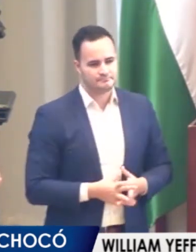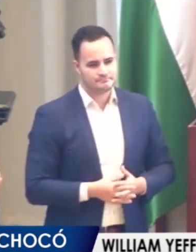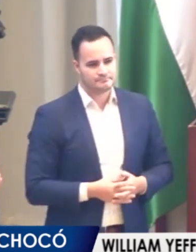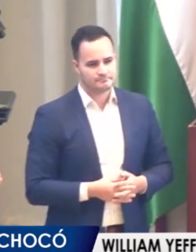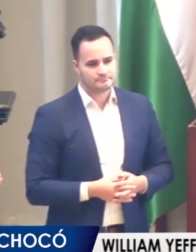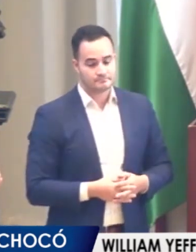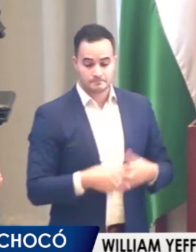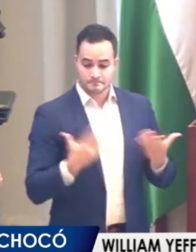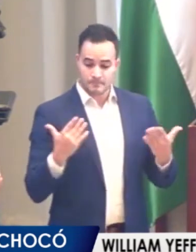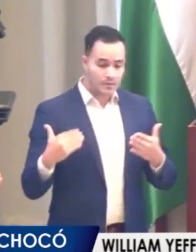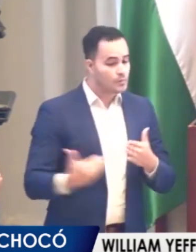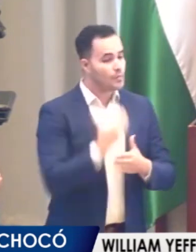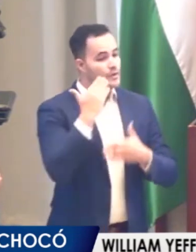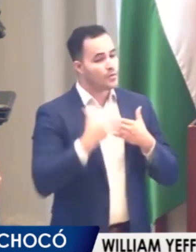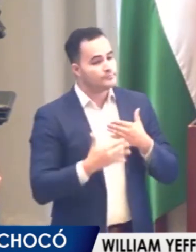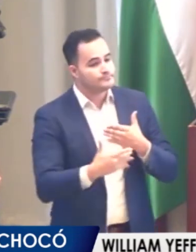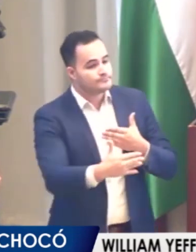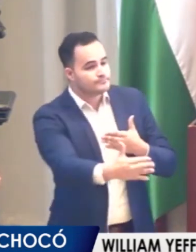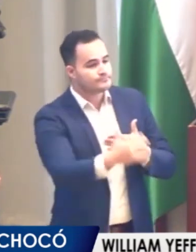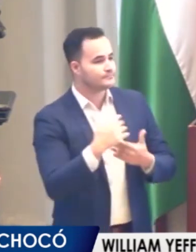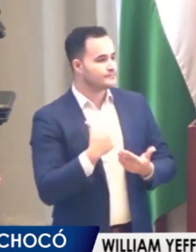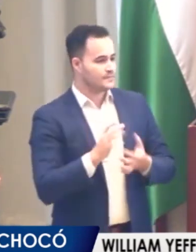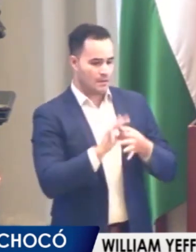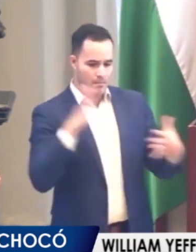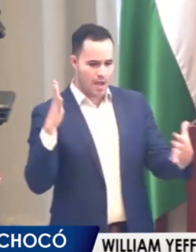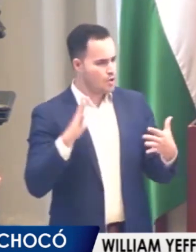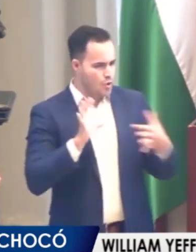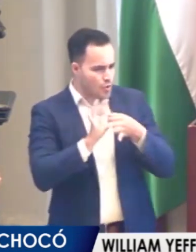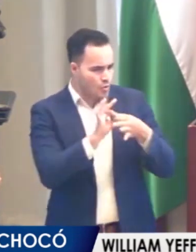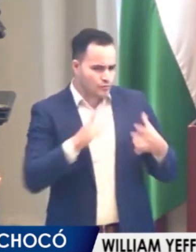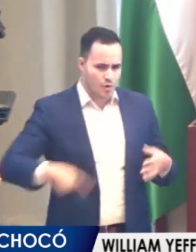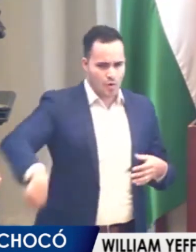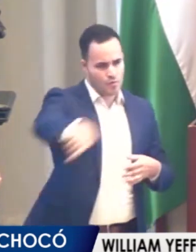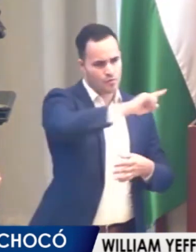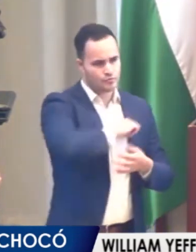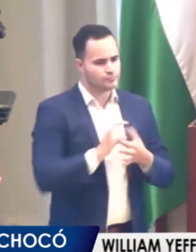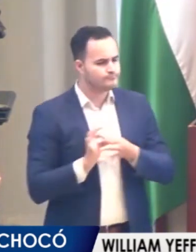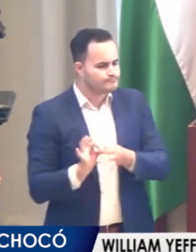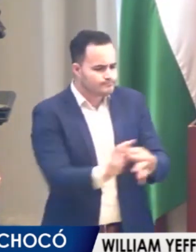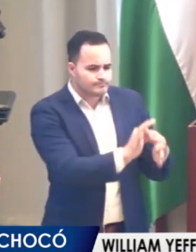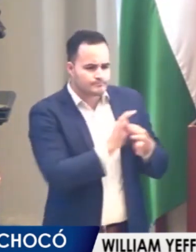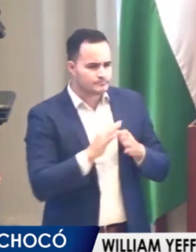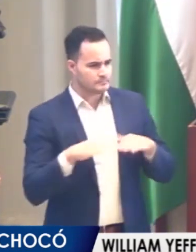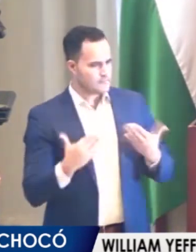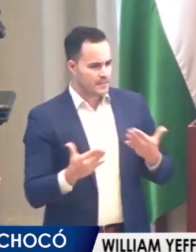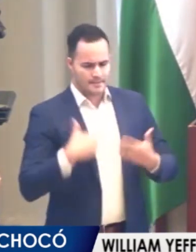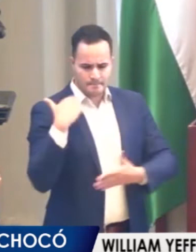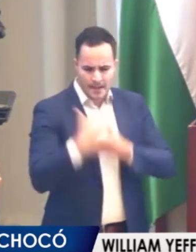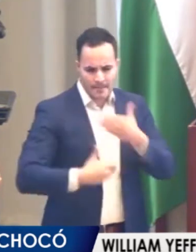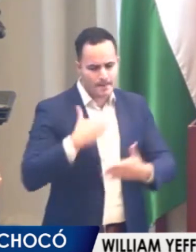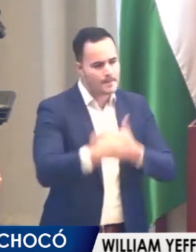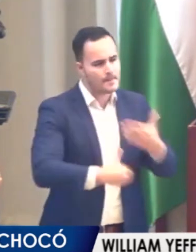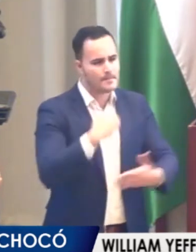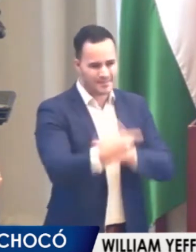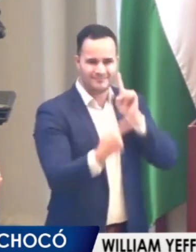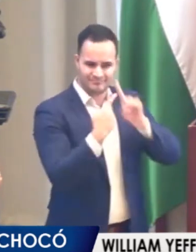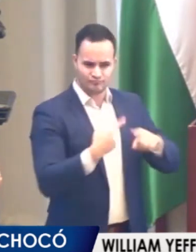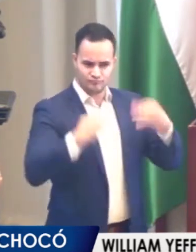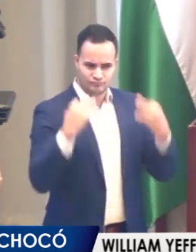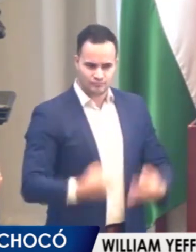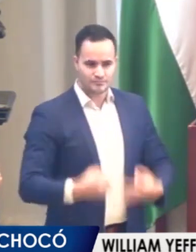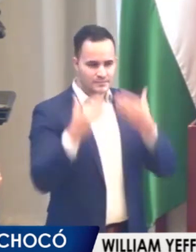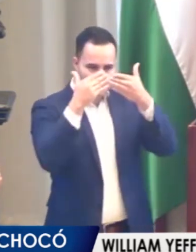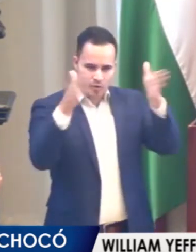Comenzaremos este nuevo capítulo en donde juntos y en equipo caminaremos para continuar la inacabada tarea de construir una sociedad